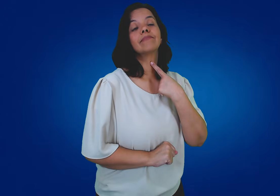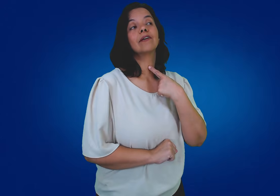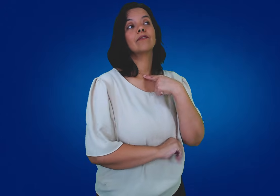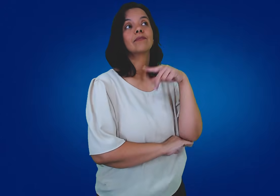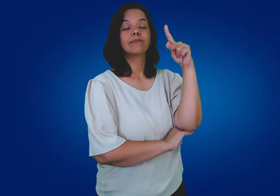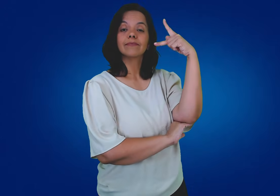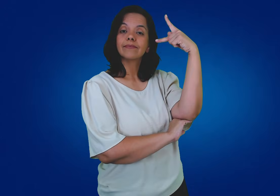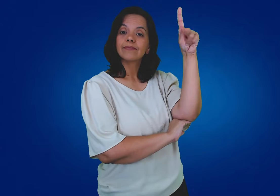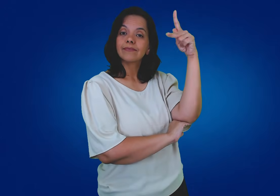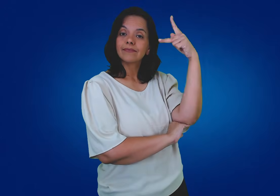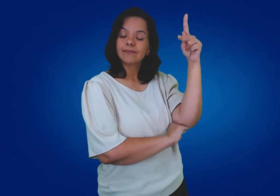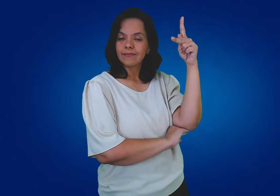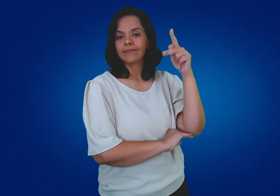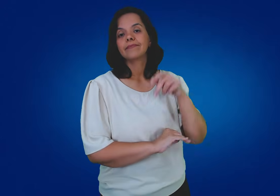testemunhas especiais.